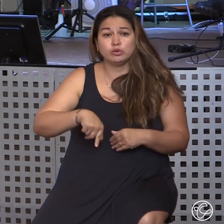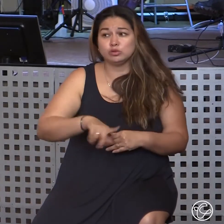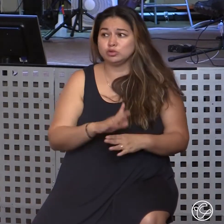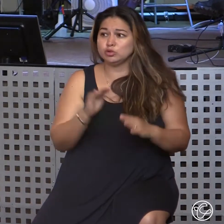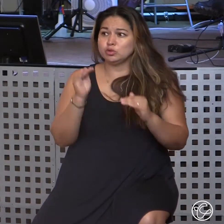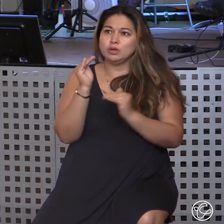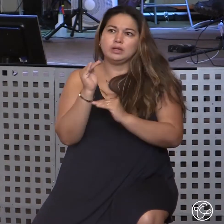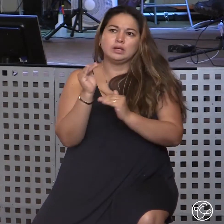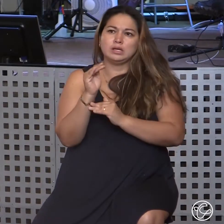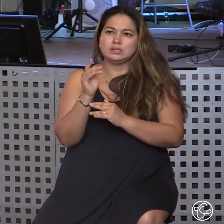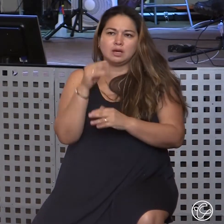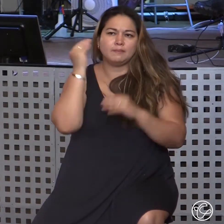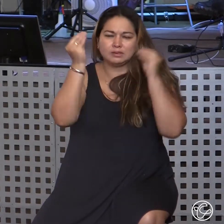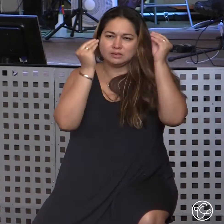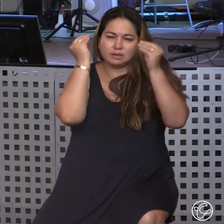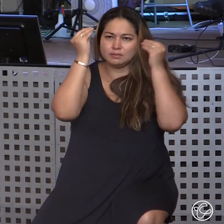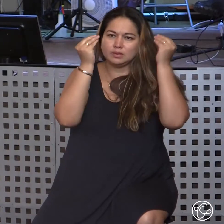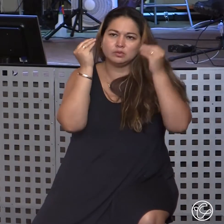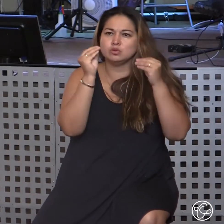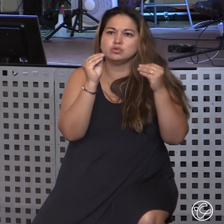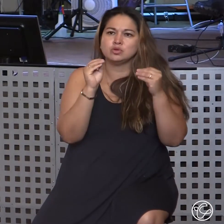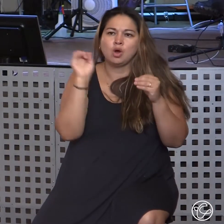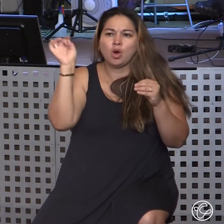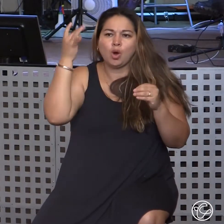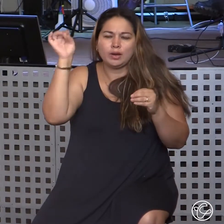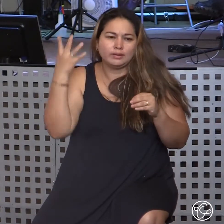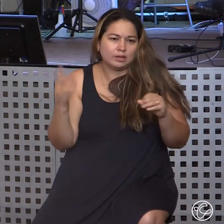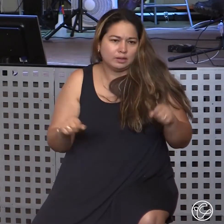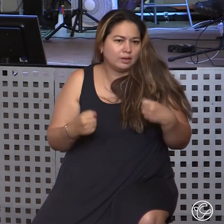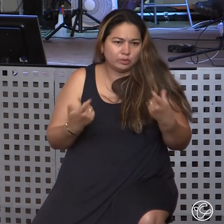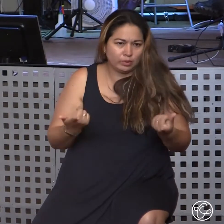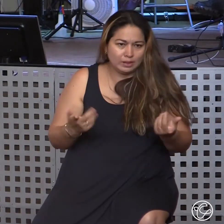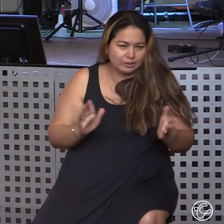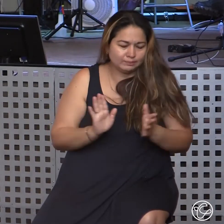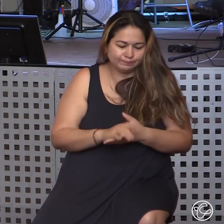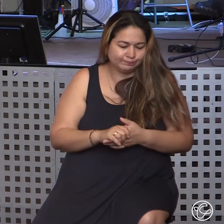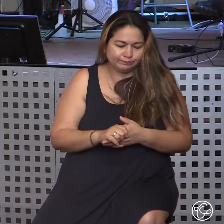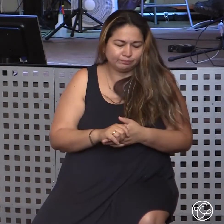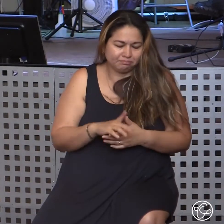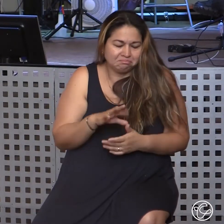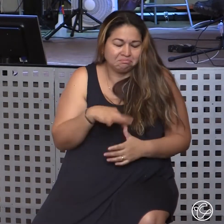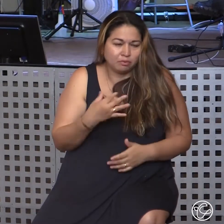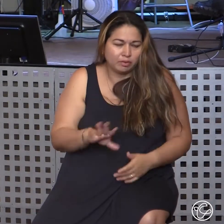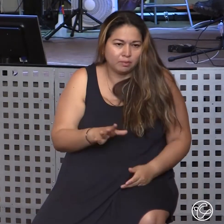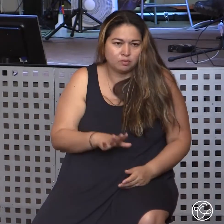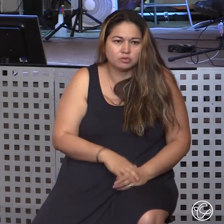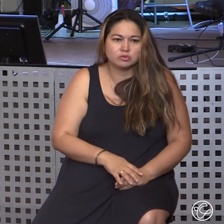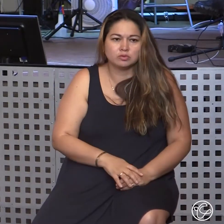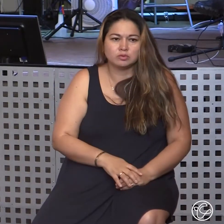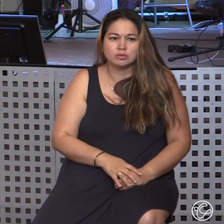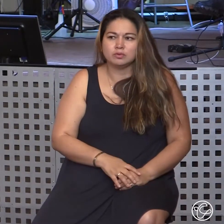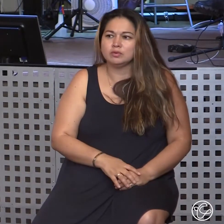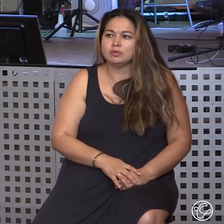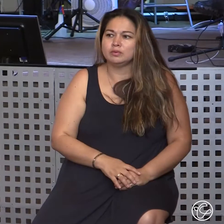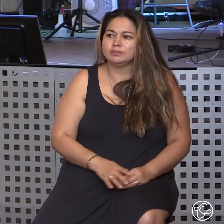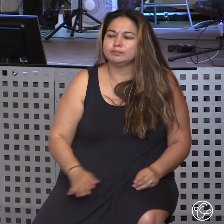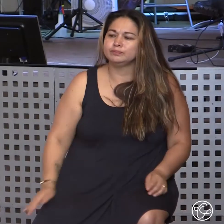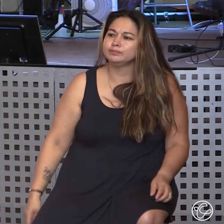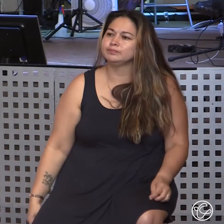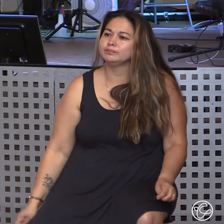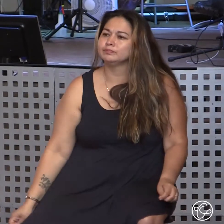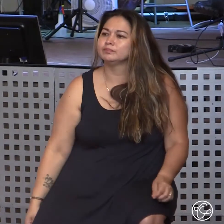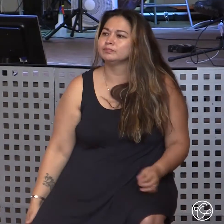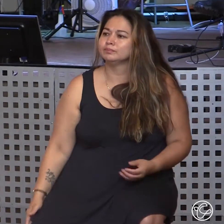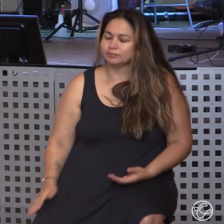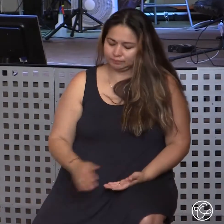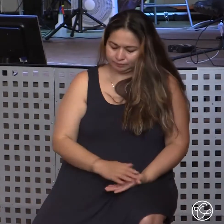poner lo otro por allá. Y lo único que a veces cambiamos es, ¿sabéis qué? El piano de sitio. Pero el piano sigue siendo el mismo piano.